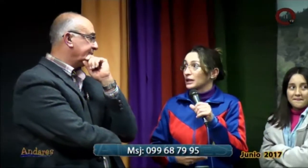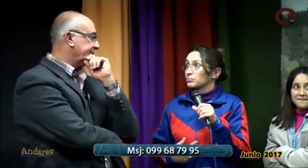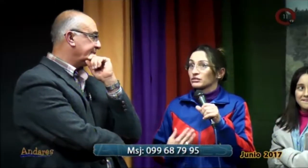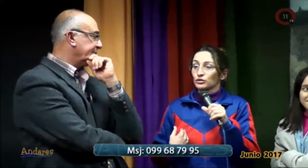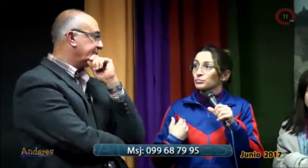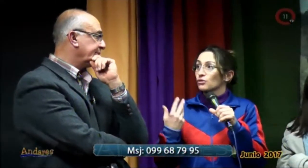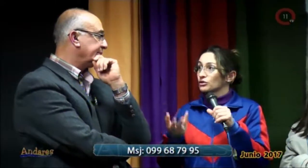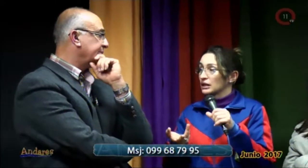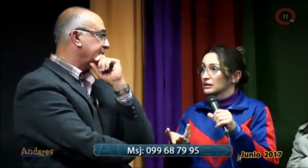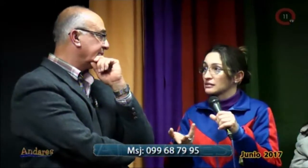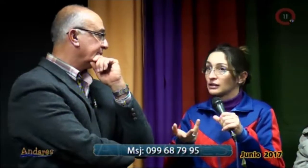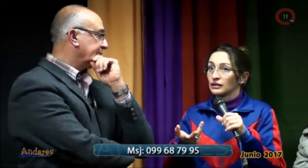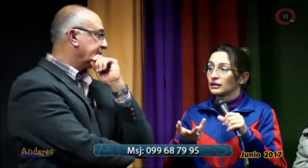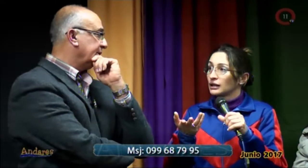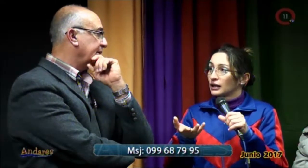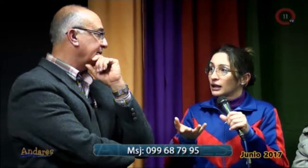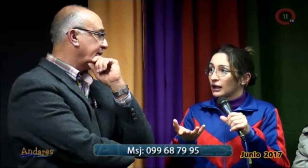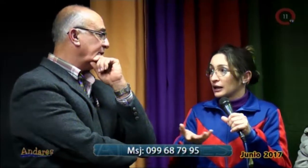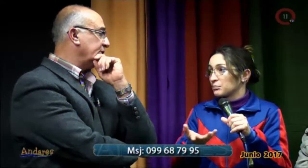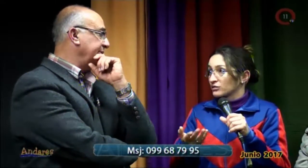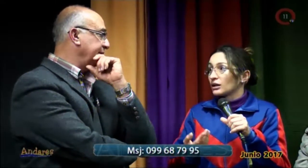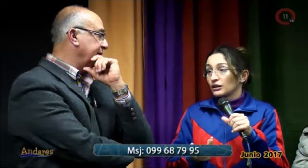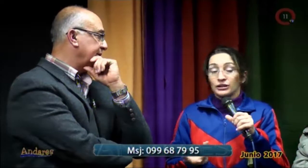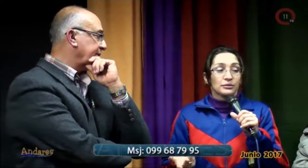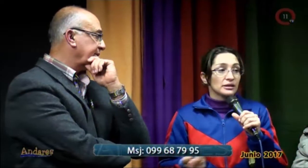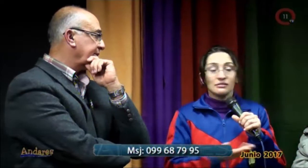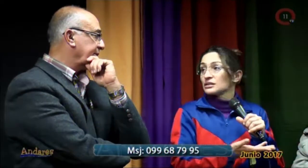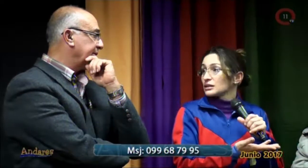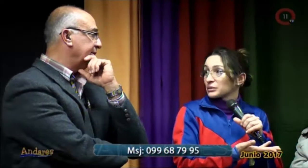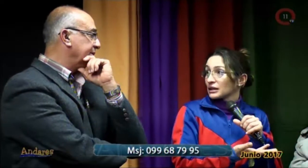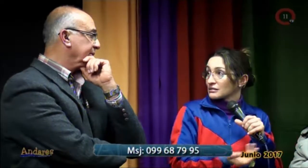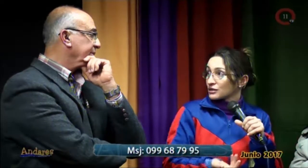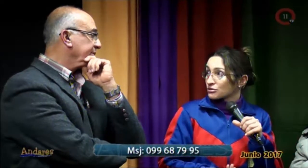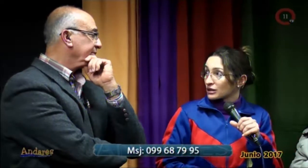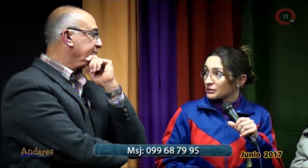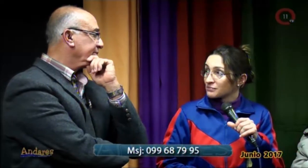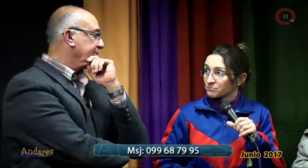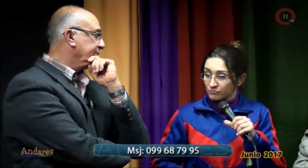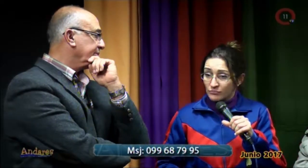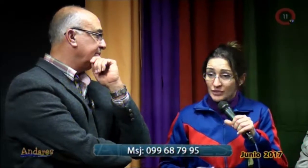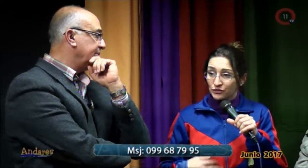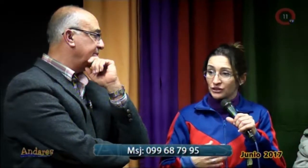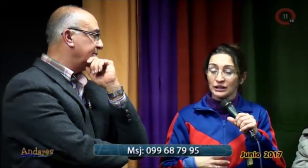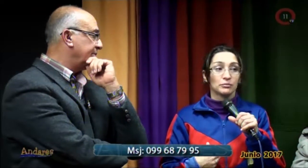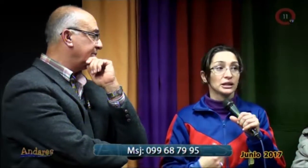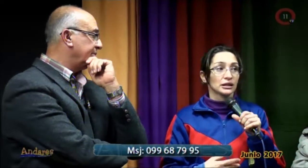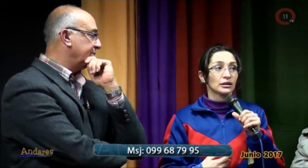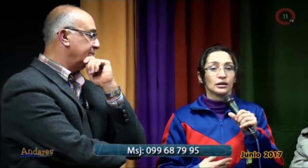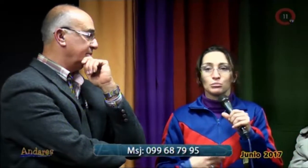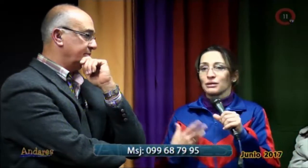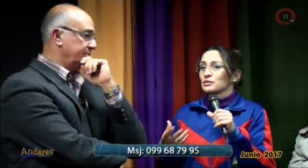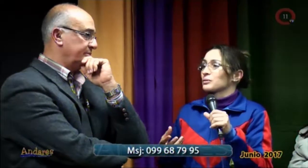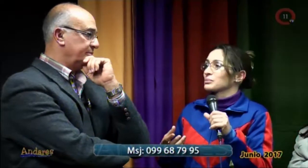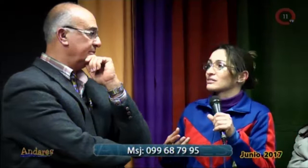vamos a hablar Porque si no, no puedo contarles a... A los televidentes A los televidentes Y interpretarles a ellos a la vez Entonces generalmente